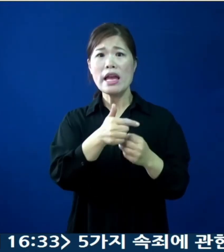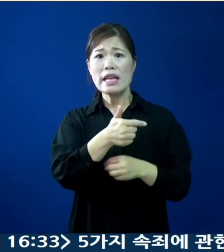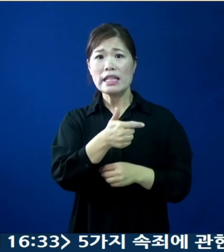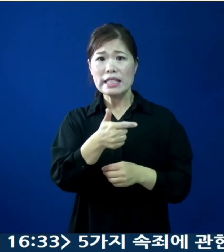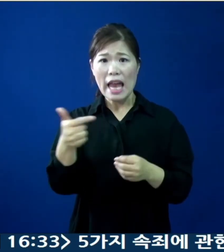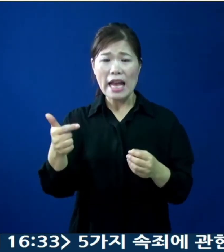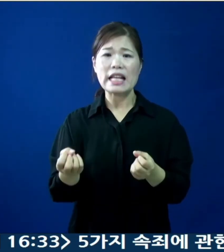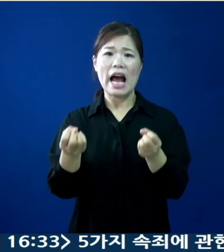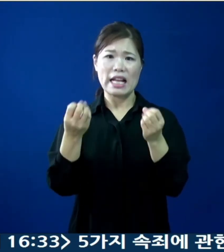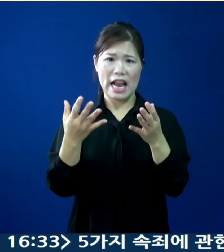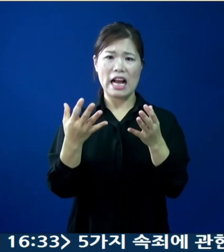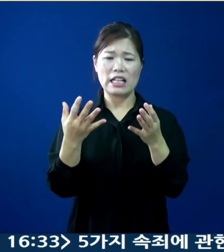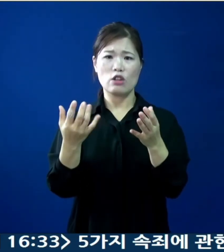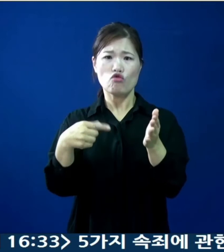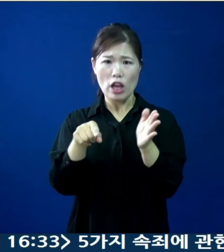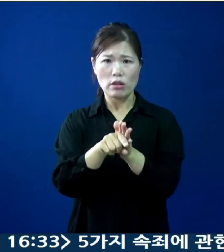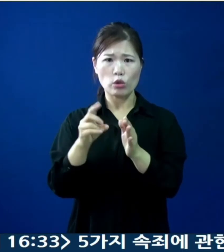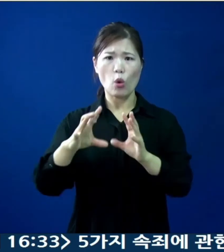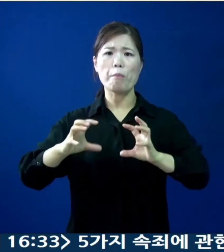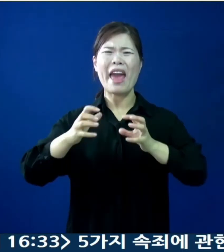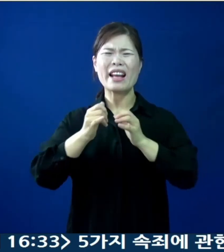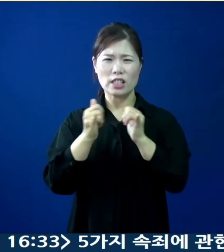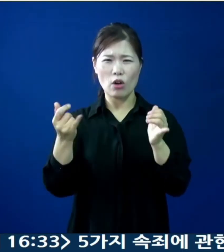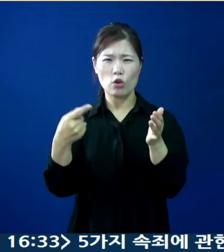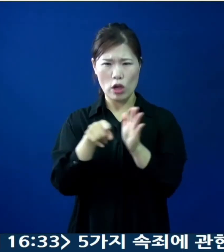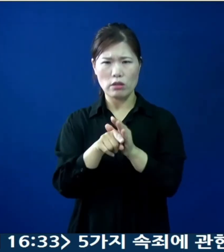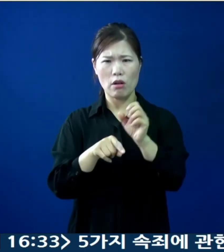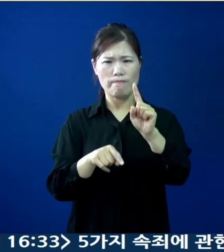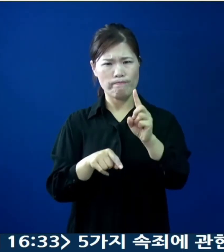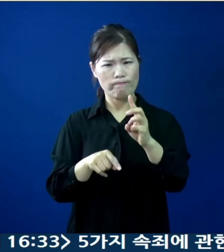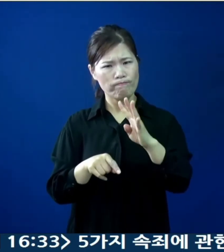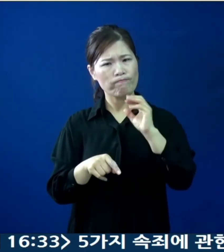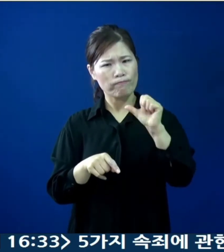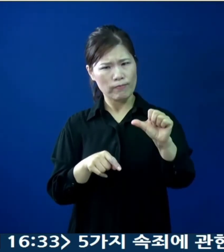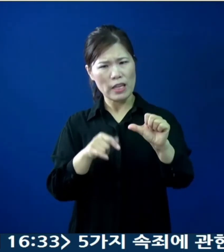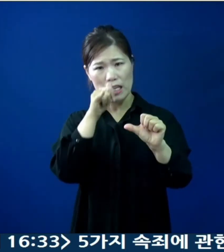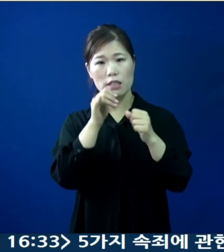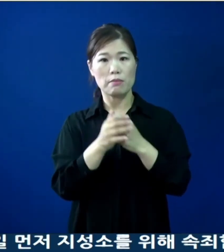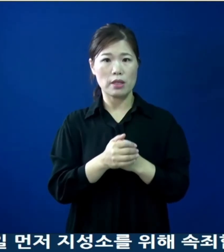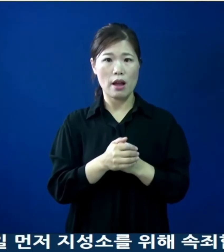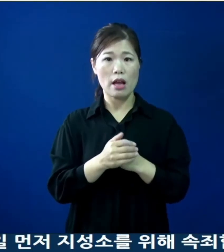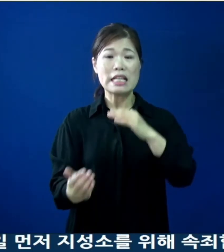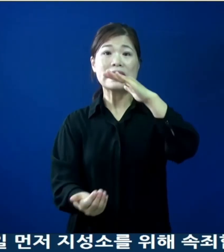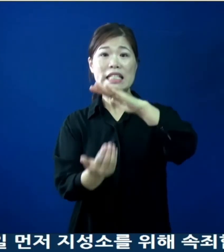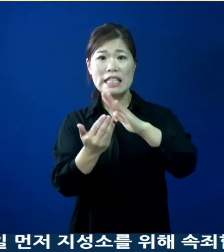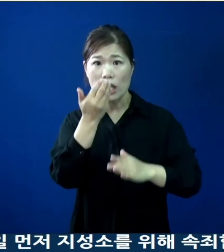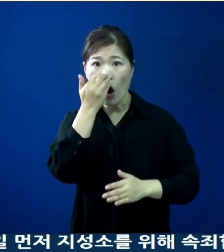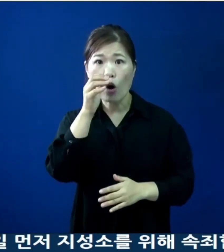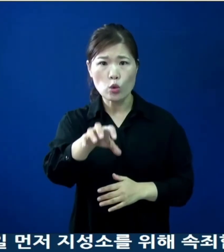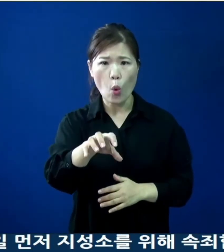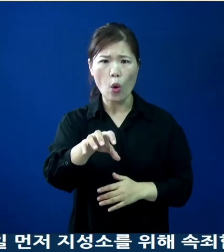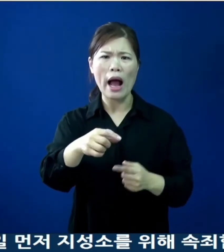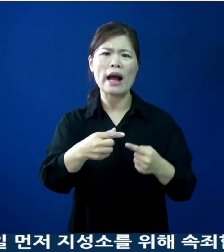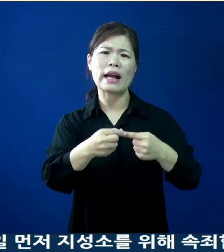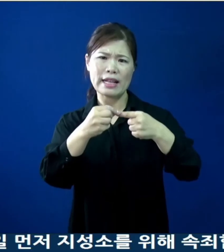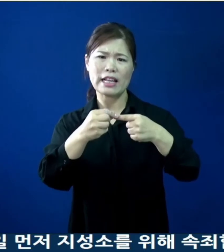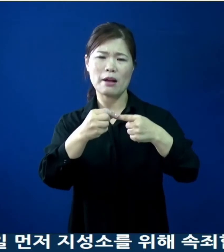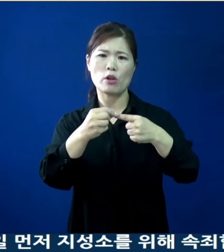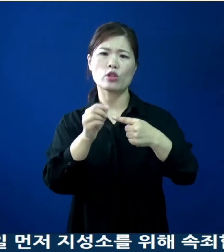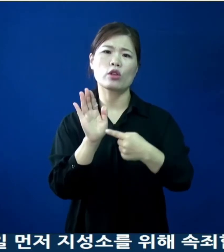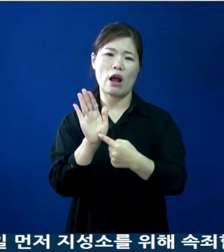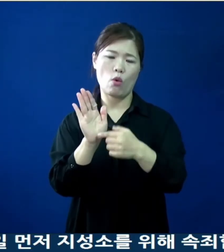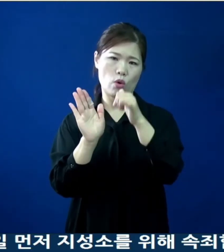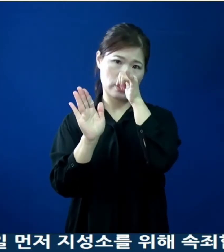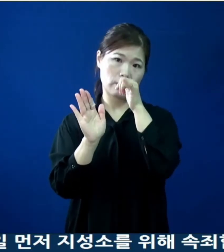제사장을 위해서 속죄하고 백성을 위해서 속죄하라, 이렇게 기록이 되어 있는 겁니다. 지성소를 위한 속죄가 가장 먼저 나오고